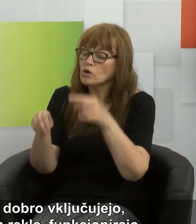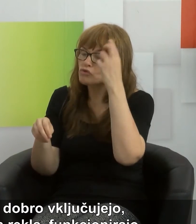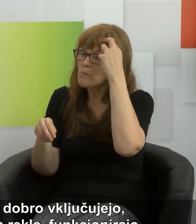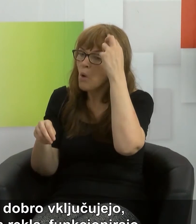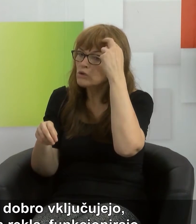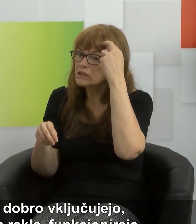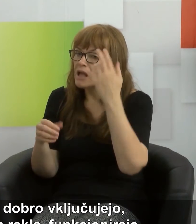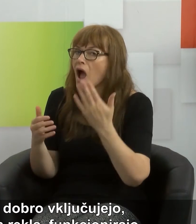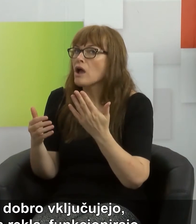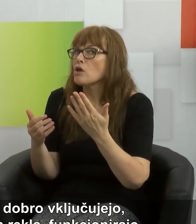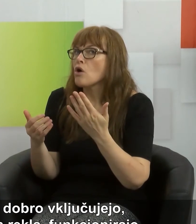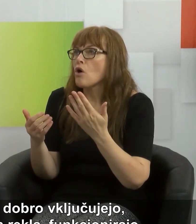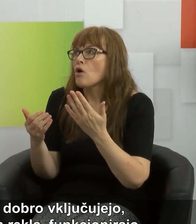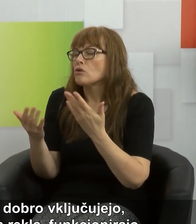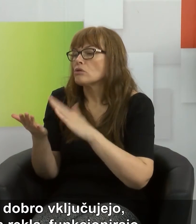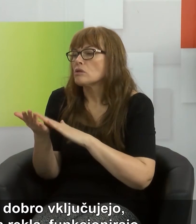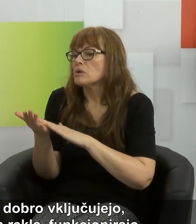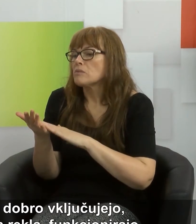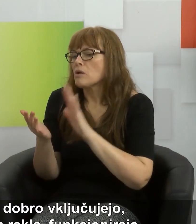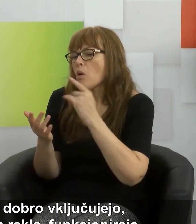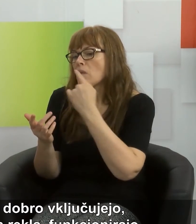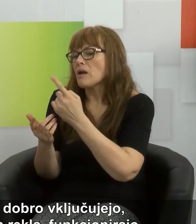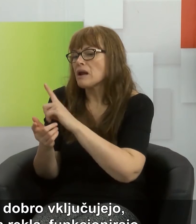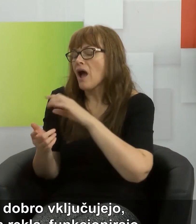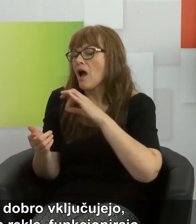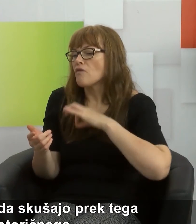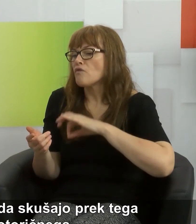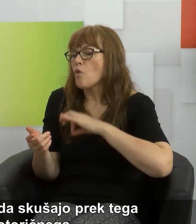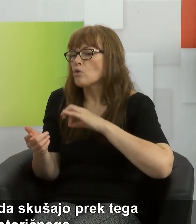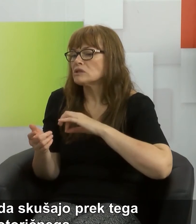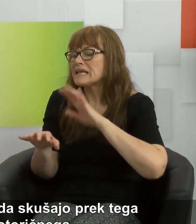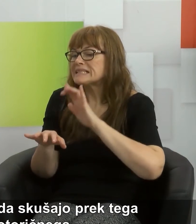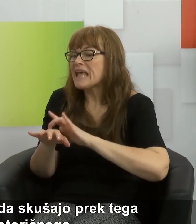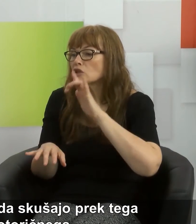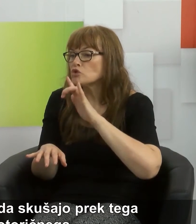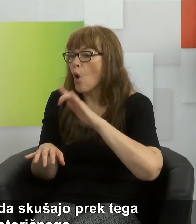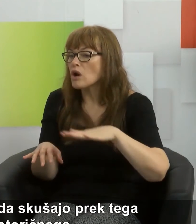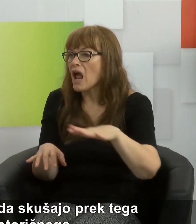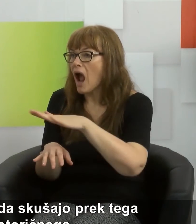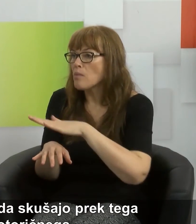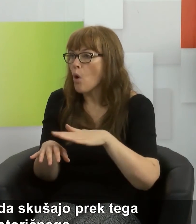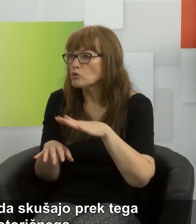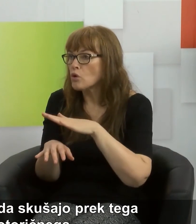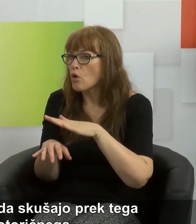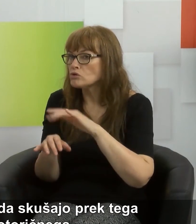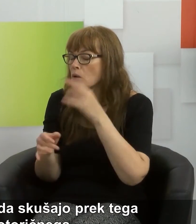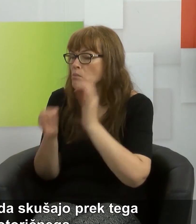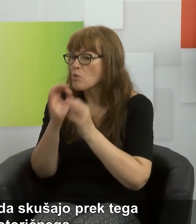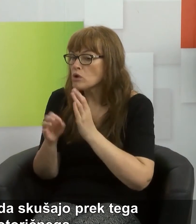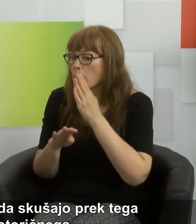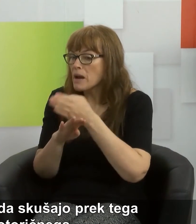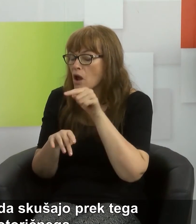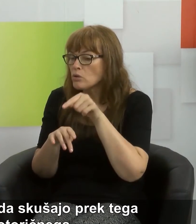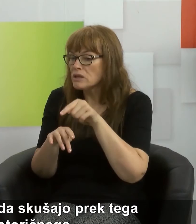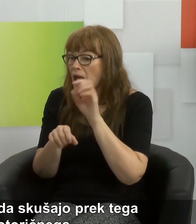in na, bom rekla, na funkcioniranju senzornega področja, da skušajo preko